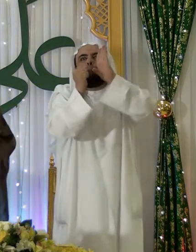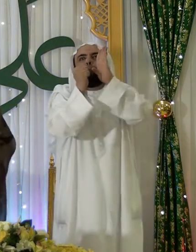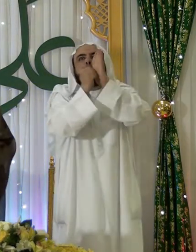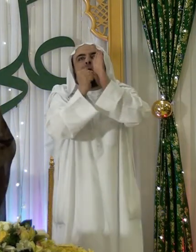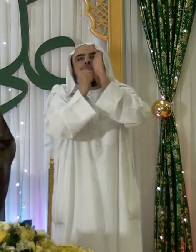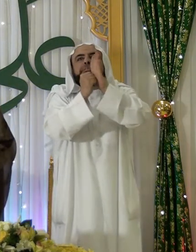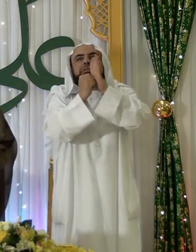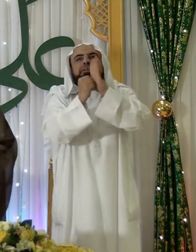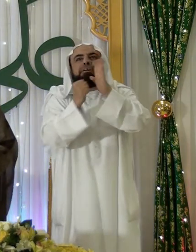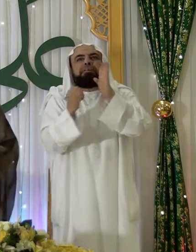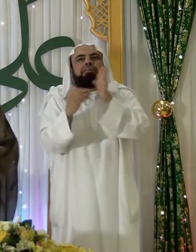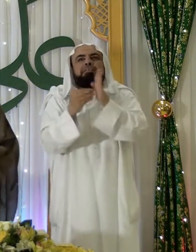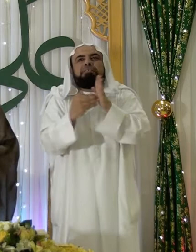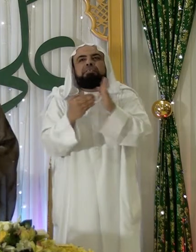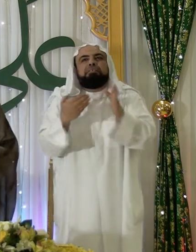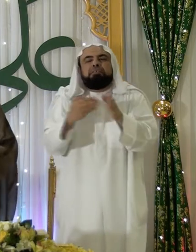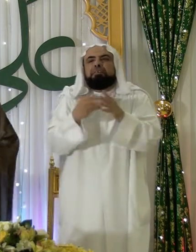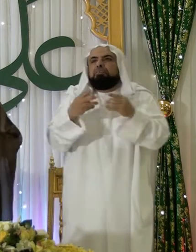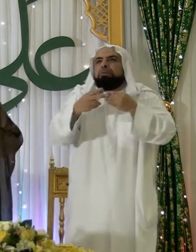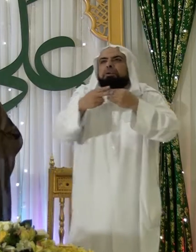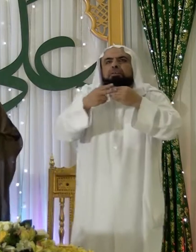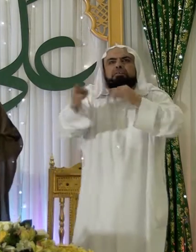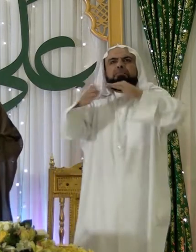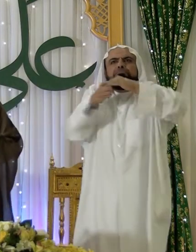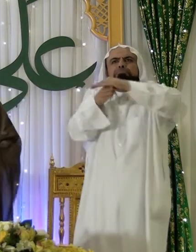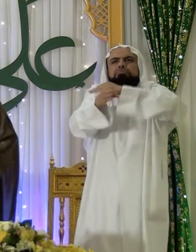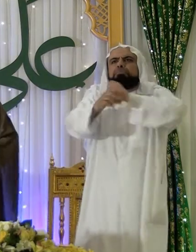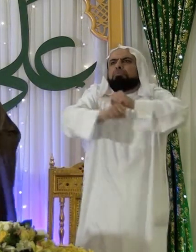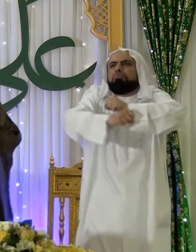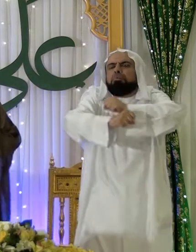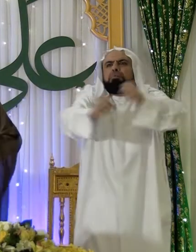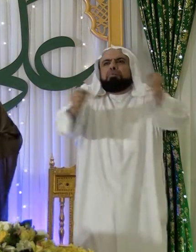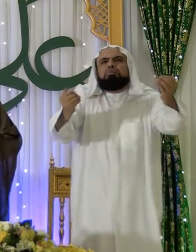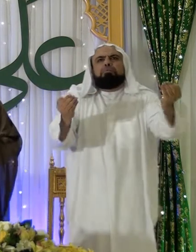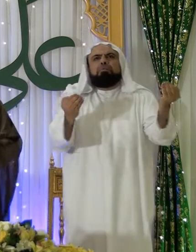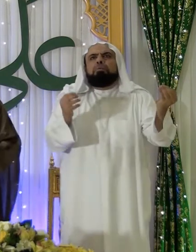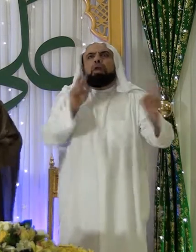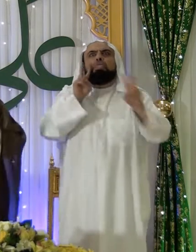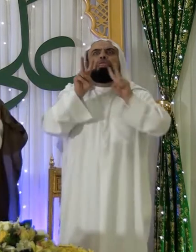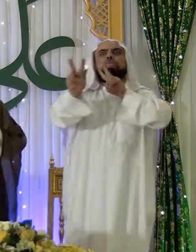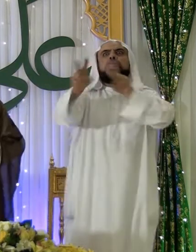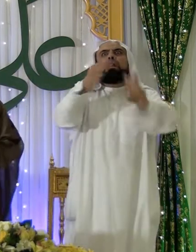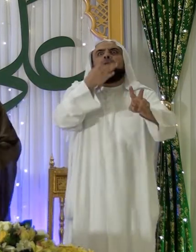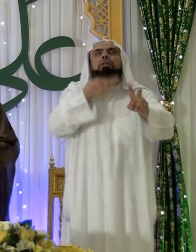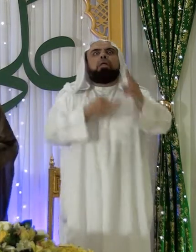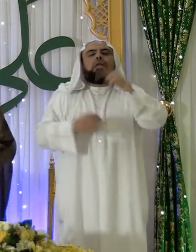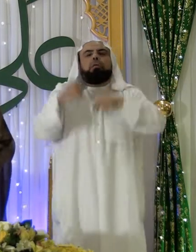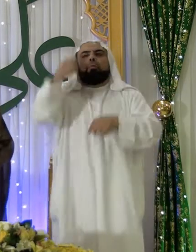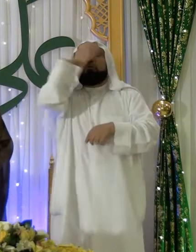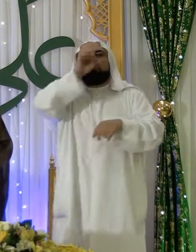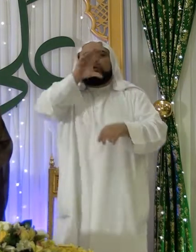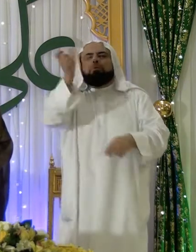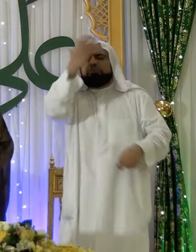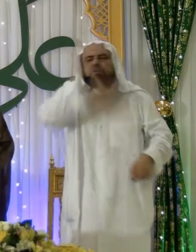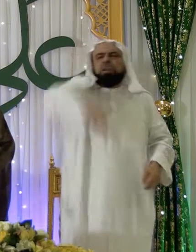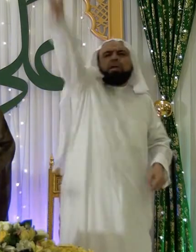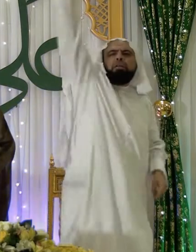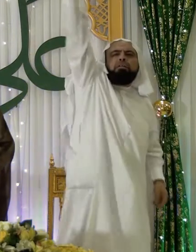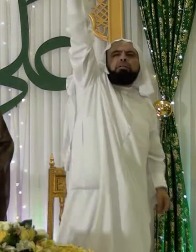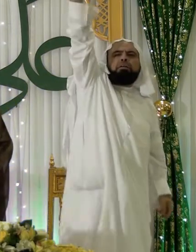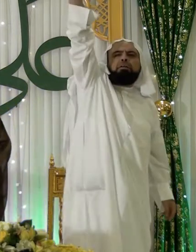رأته الناس قد خرج من الكعبة يلوح بوجهه النير إلى الناس.